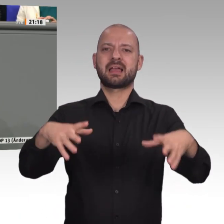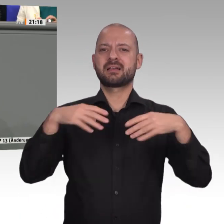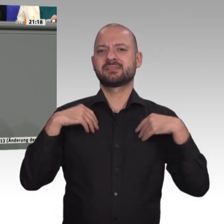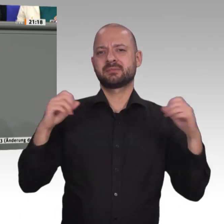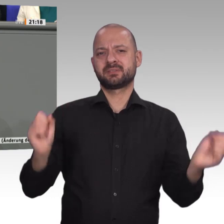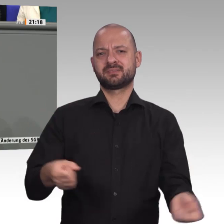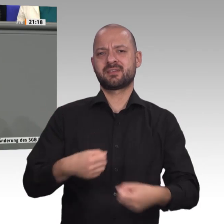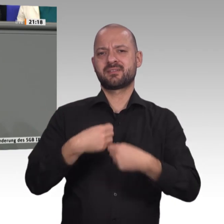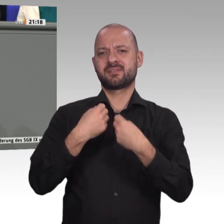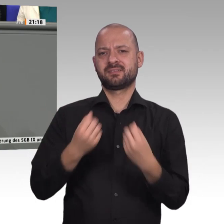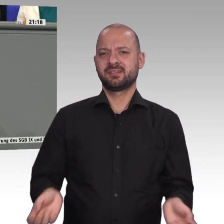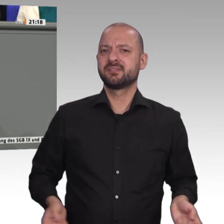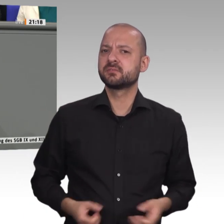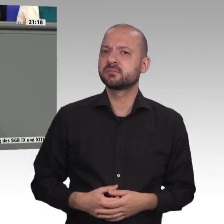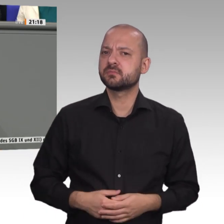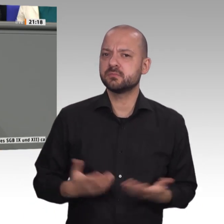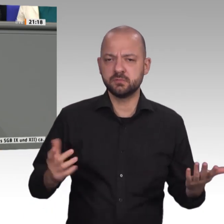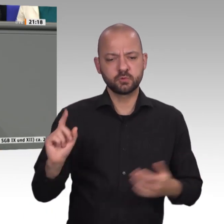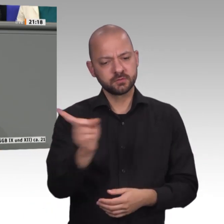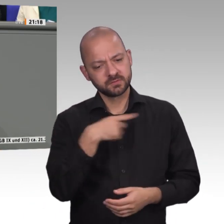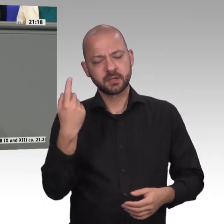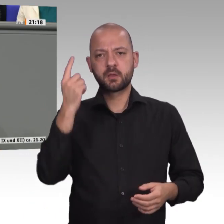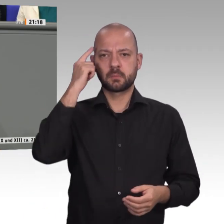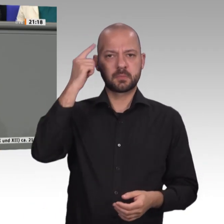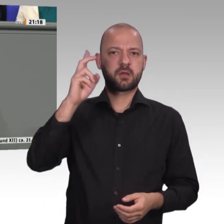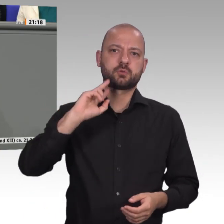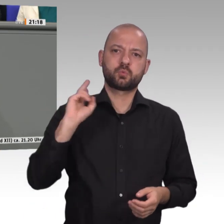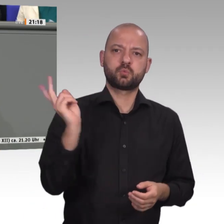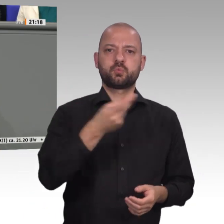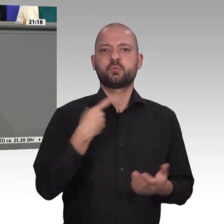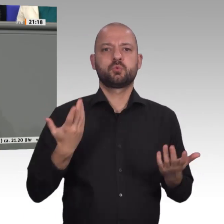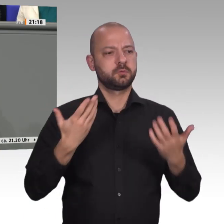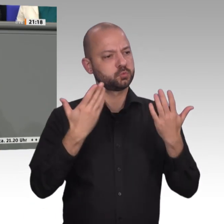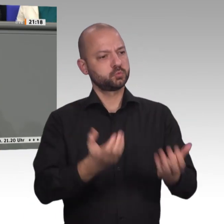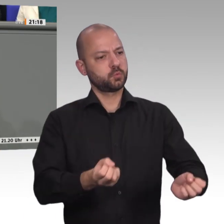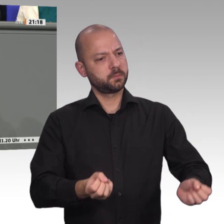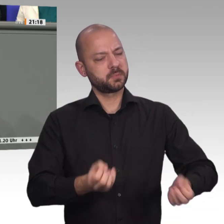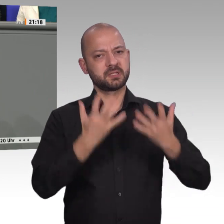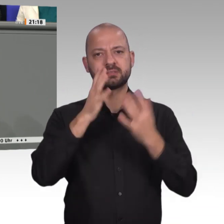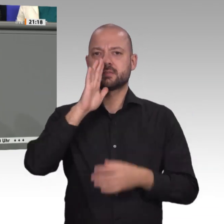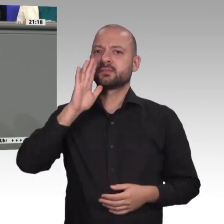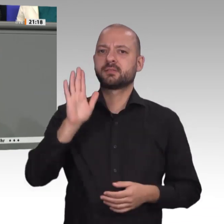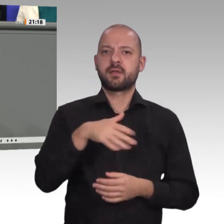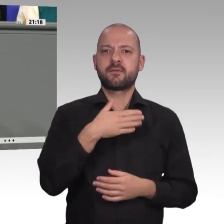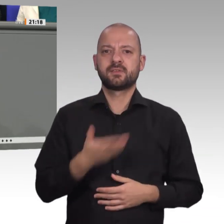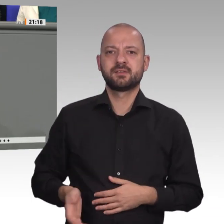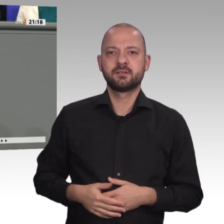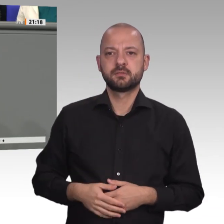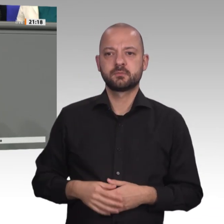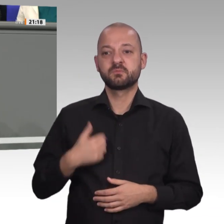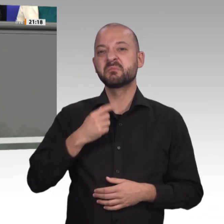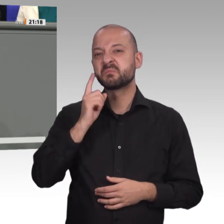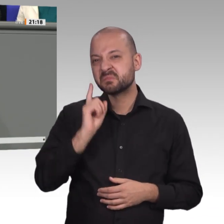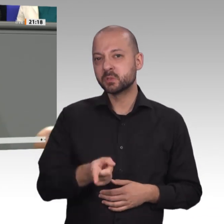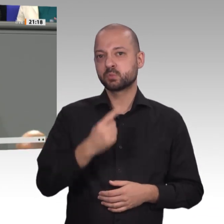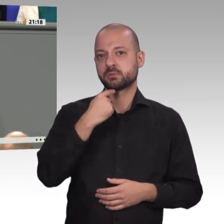Abend anwesend sind. Am Montag bei der Anhörung zu diesem Tagesordnungspunkt, da sind uns solche